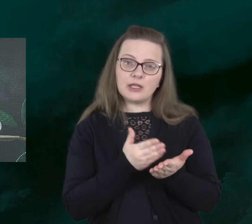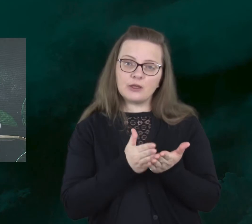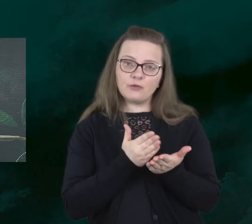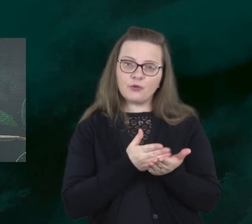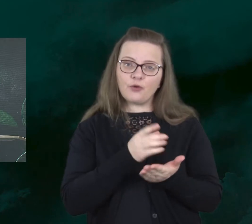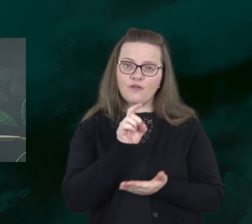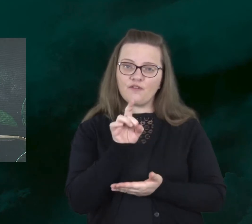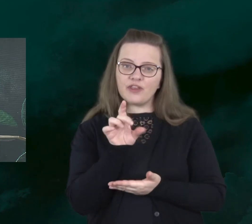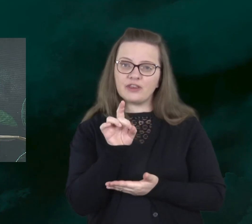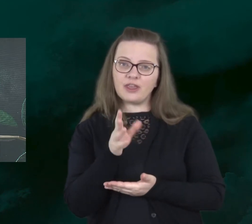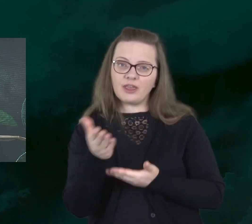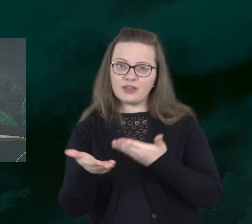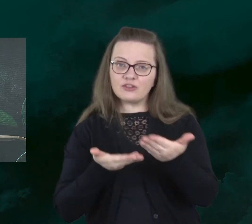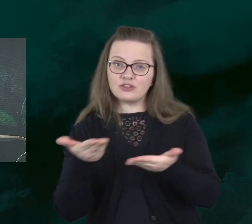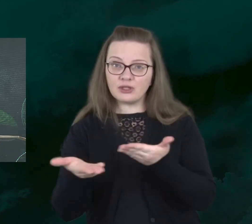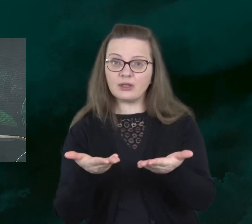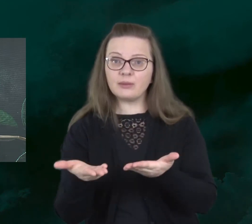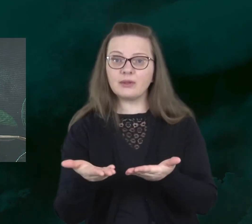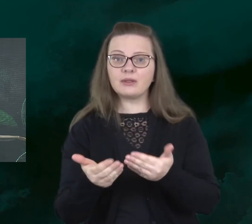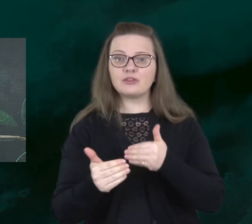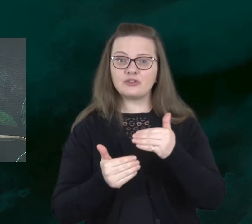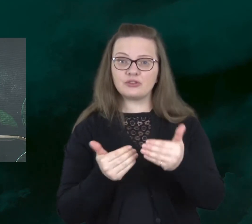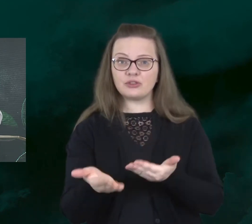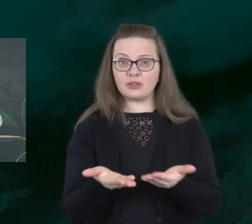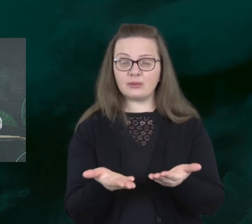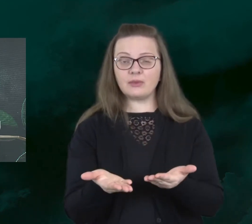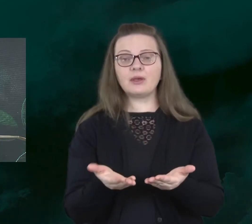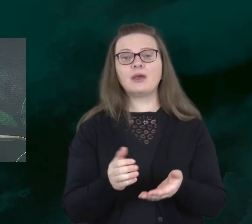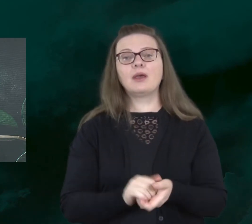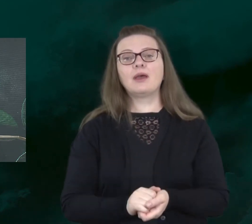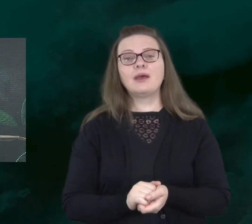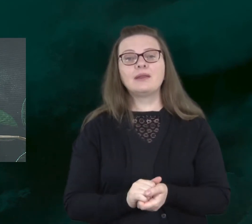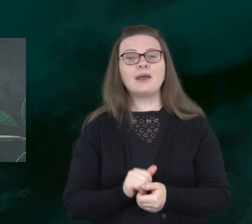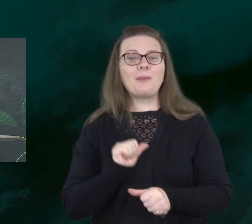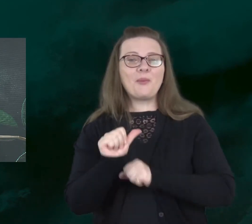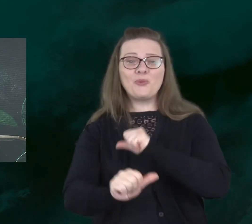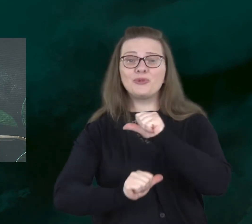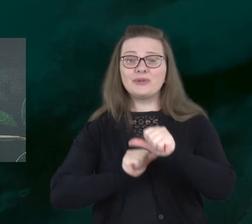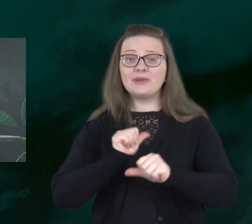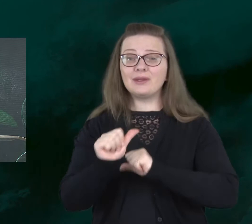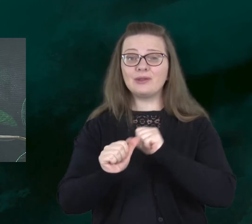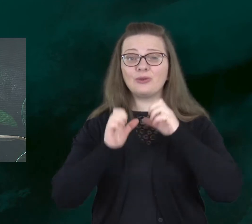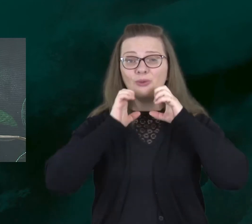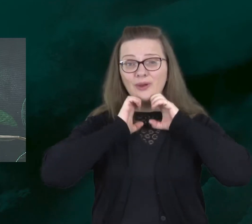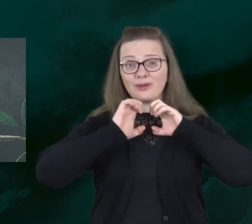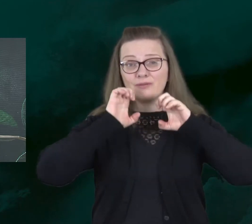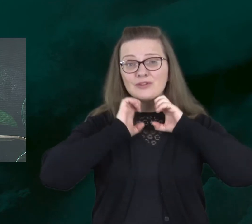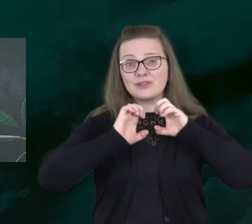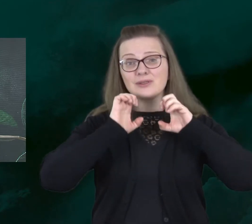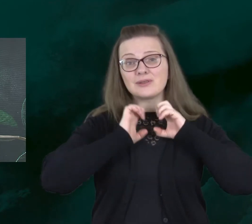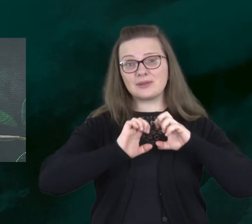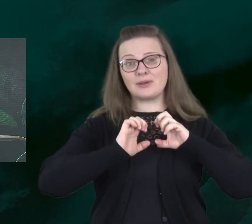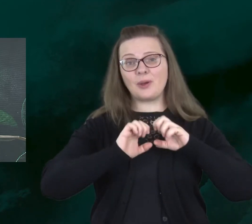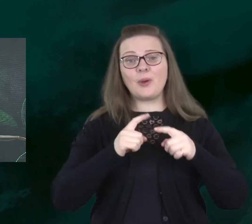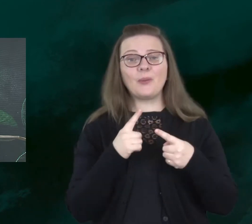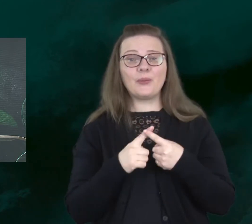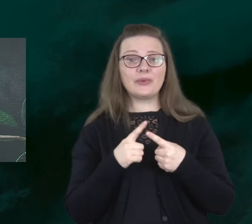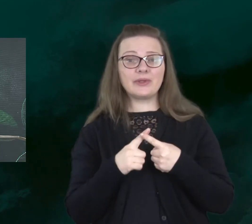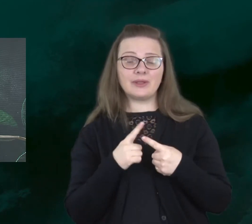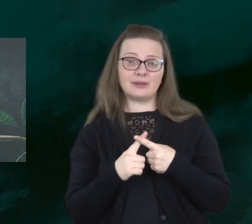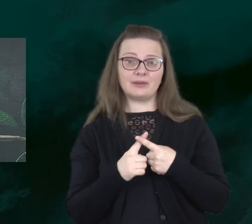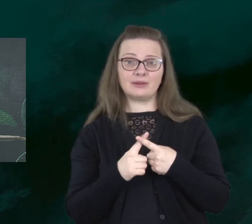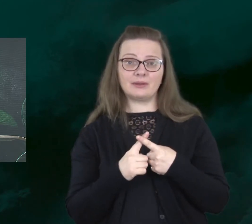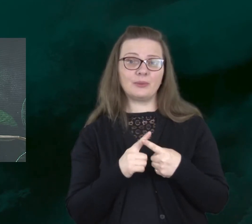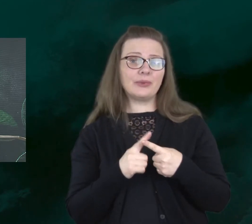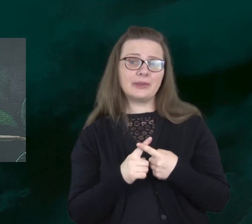nossa pregação do Evangelho do Reino por meio dos livros. É porque um grupo de jovens